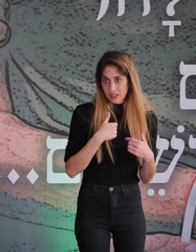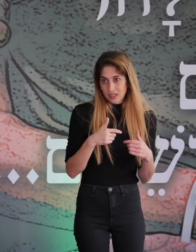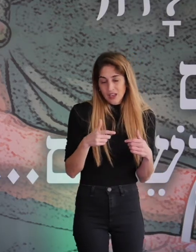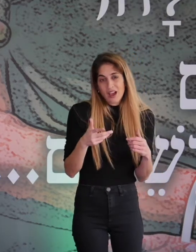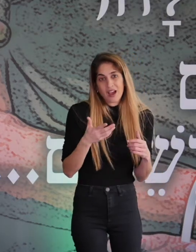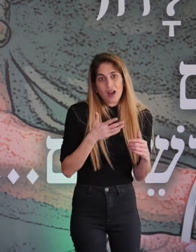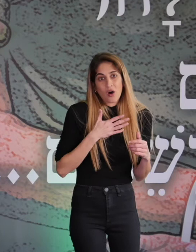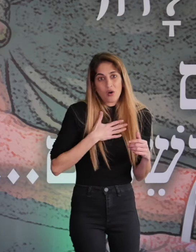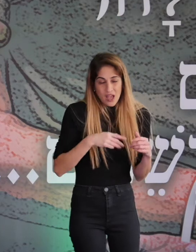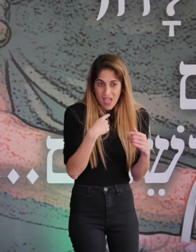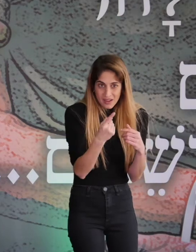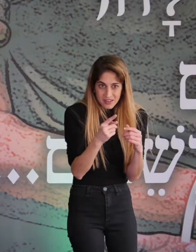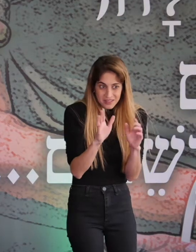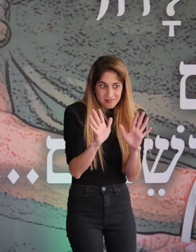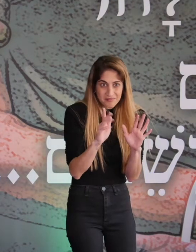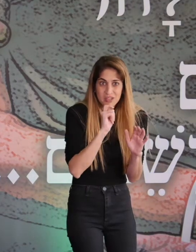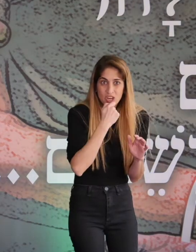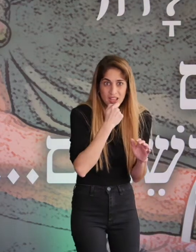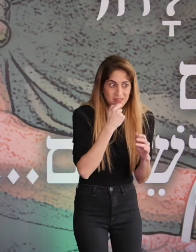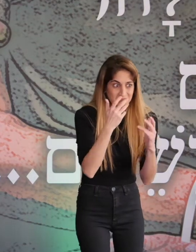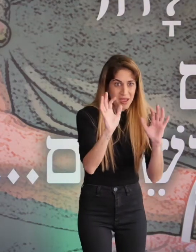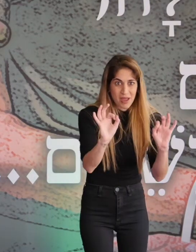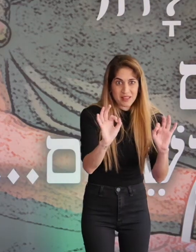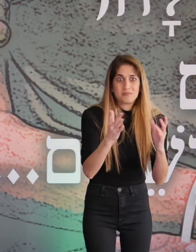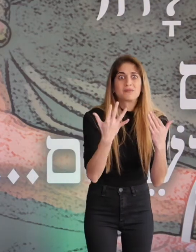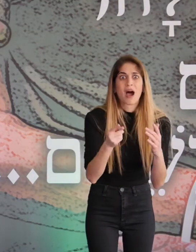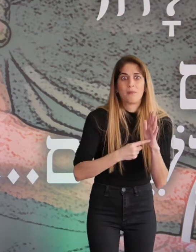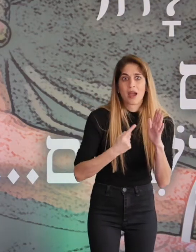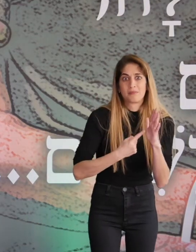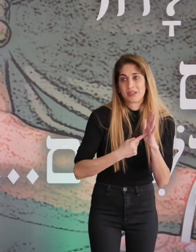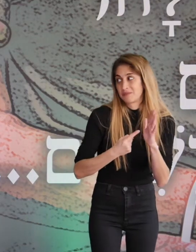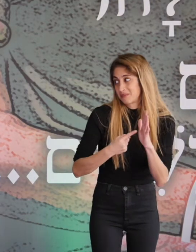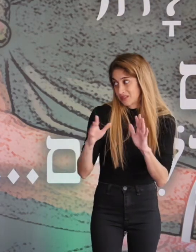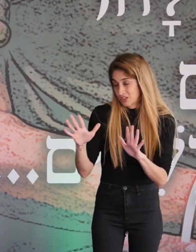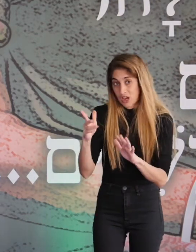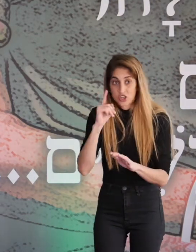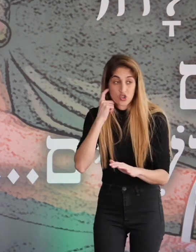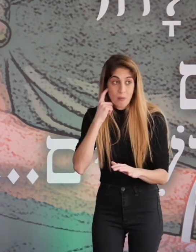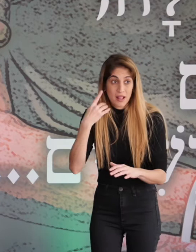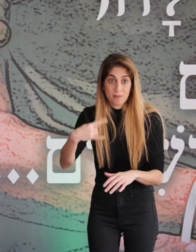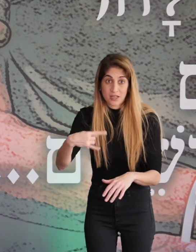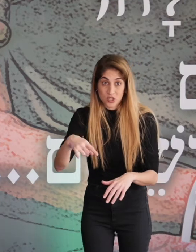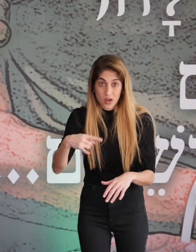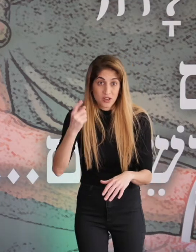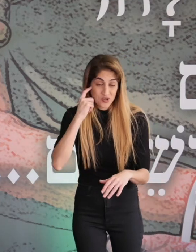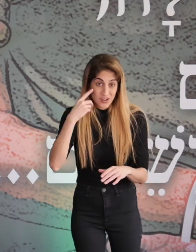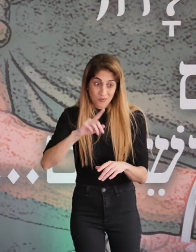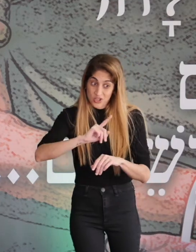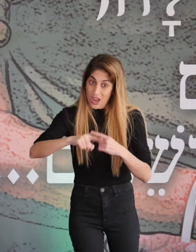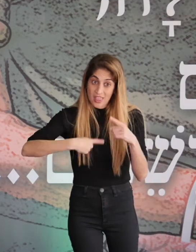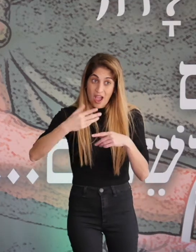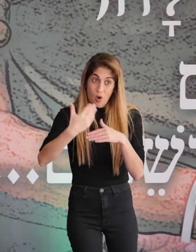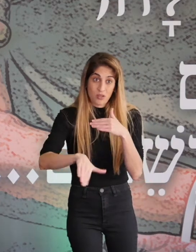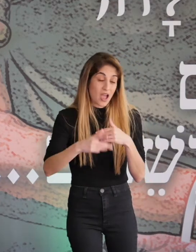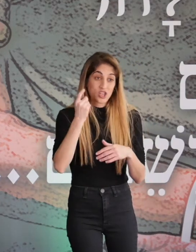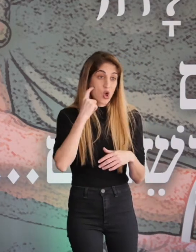להתפרץ. מספר הפעמים שאני שומעת את הבן זונה היום, אני חושבת שבכל השנה האחרונה לא שמעתי פעם